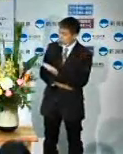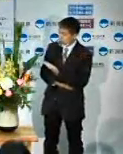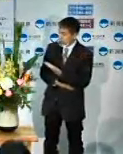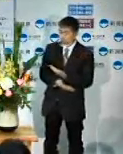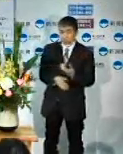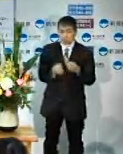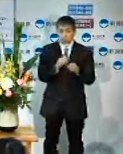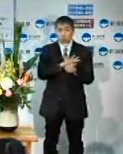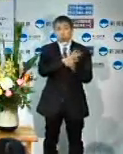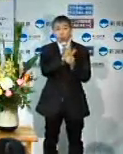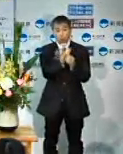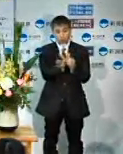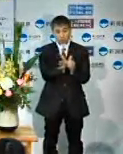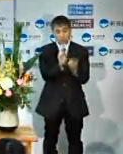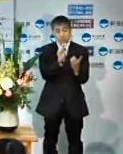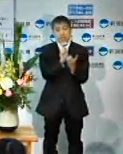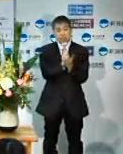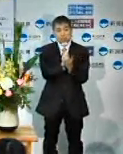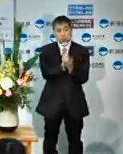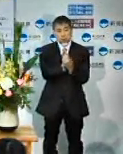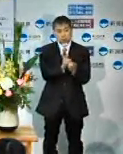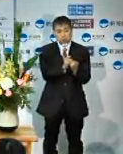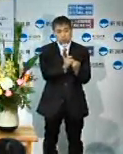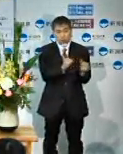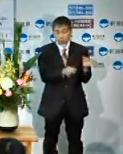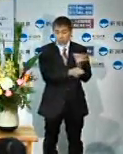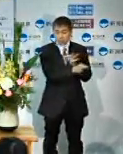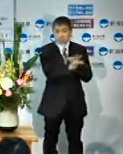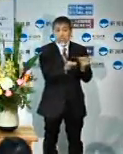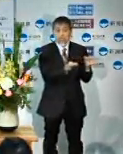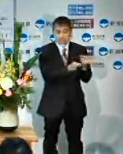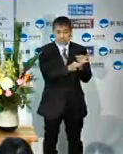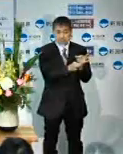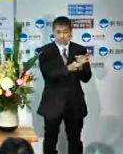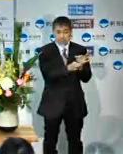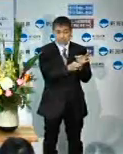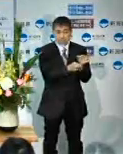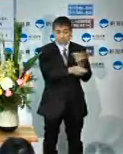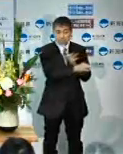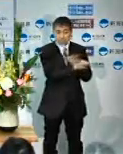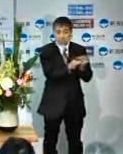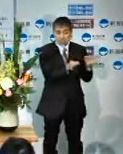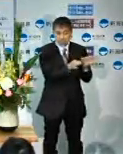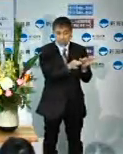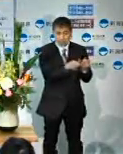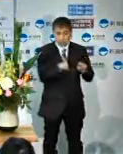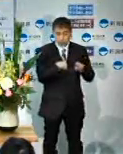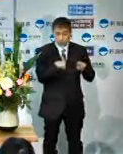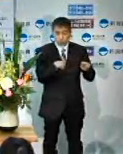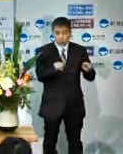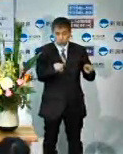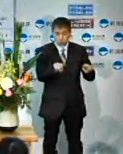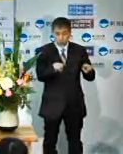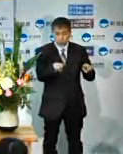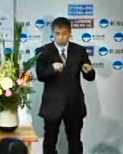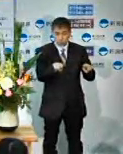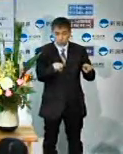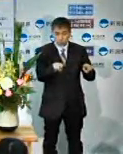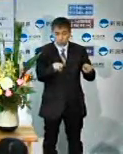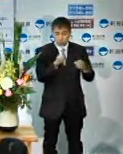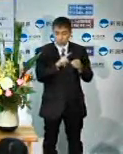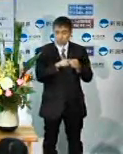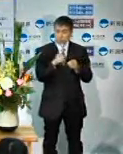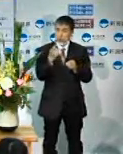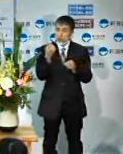新型コロナウイルスの対応で、はい、経済と両立ということを、まあ、昨年の経済との両立ですね、ということも昨